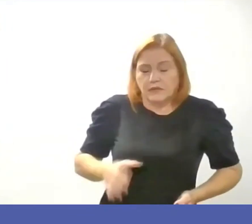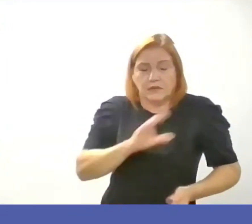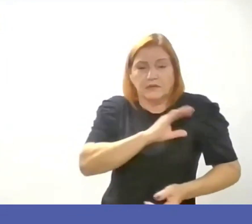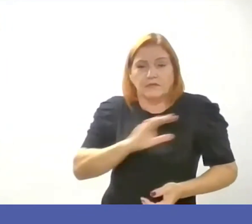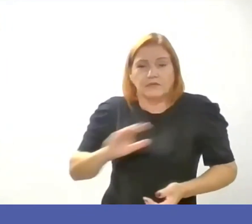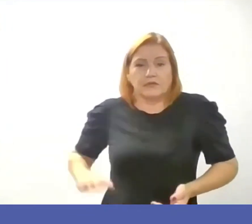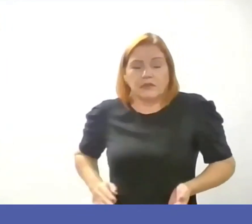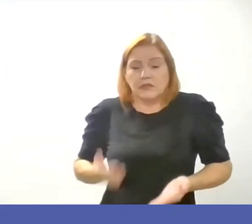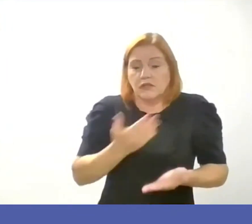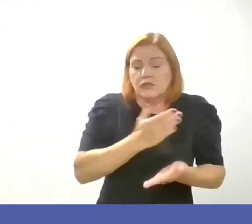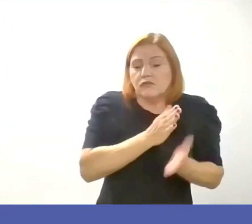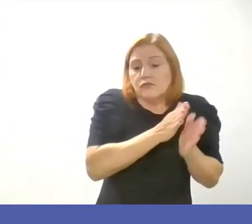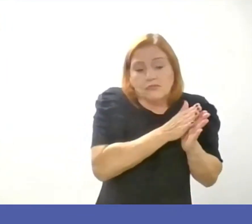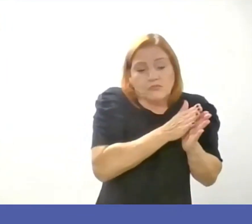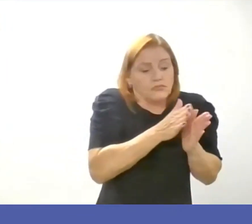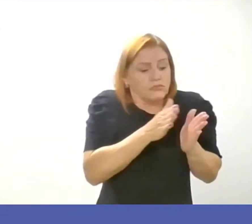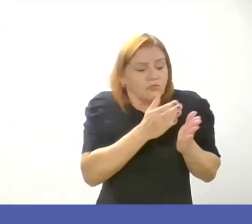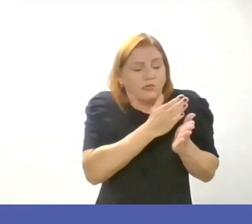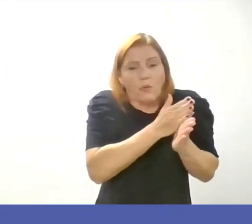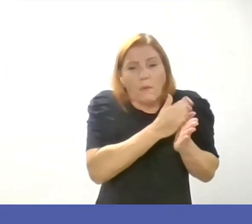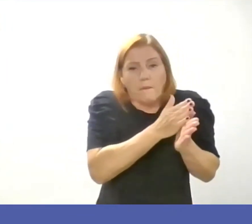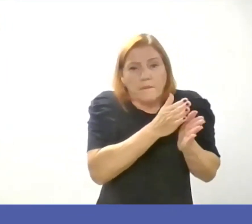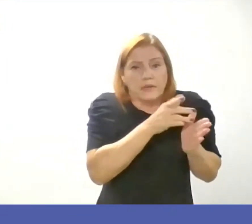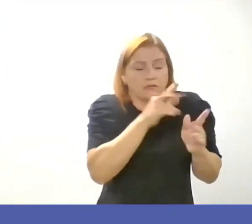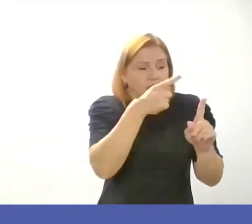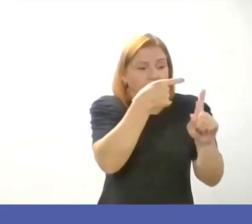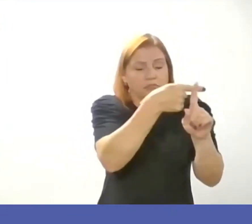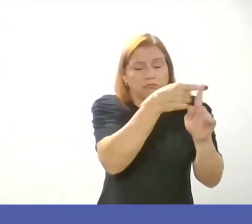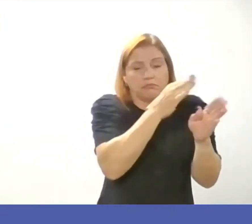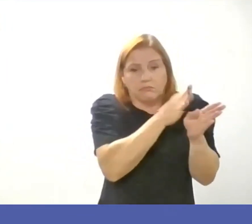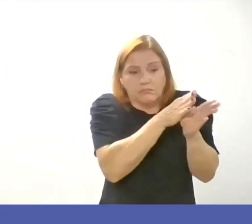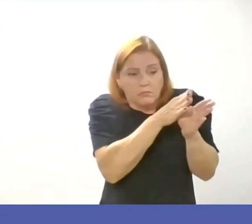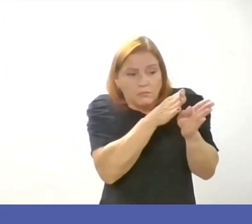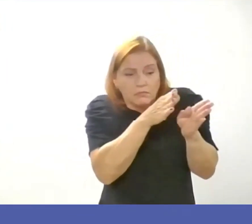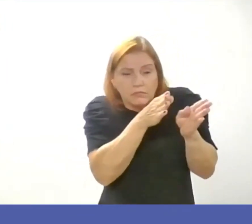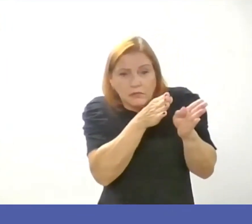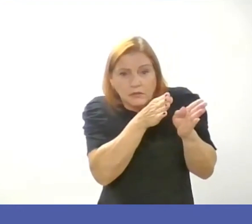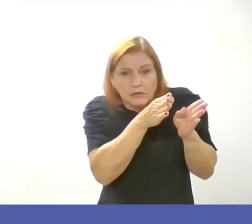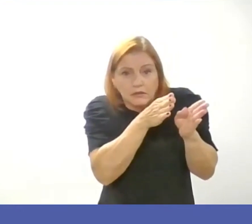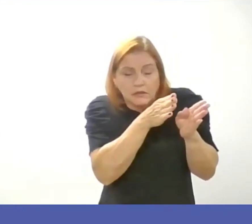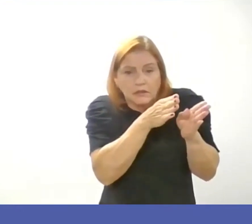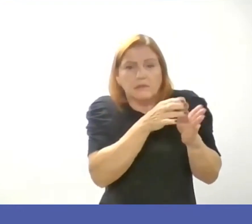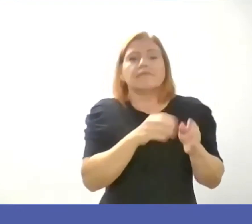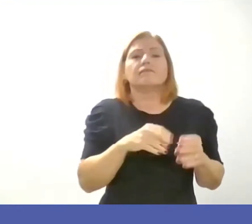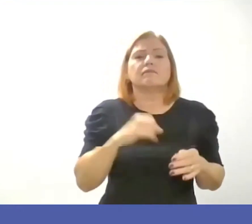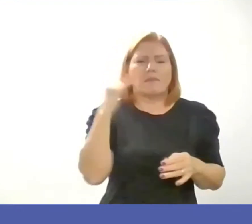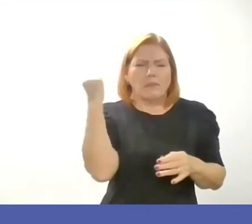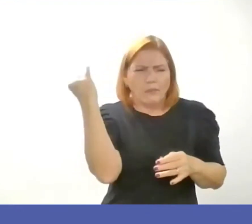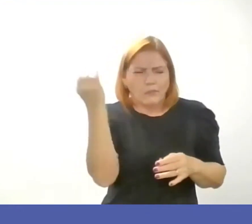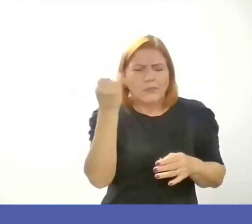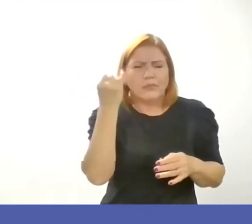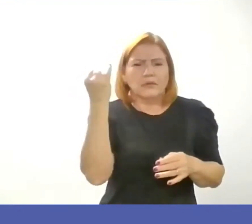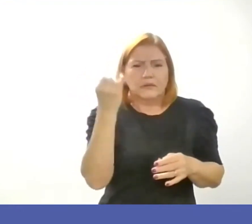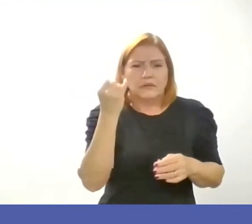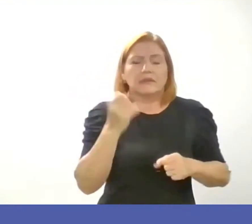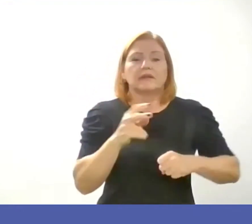era da igreja. Eles são muito importantes, são ou não são? Pedro usou uma